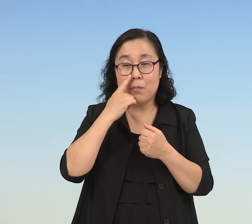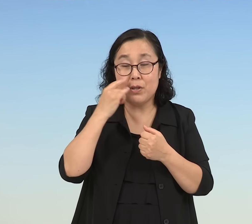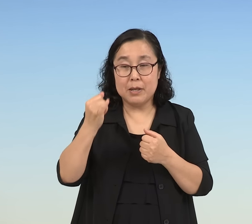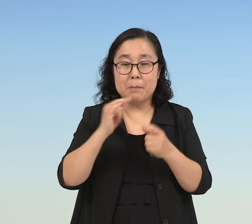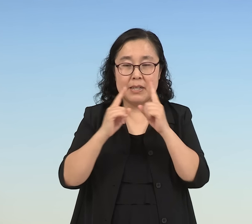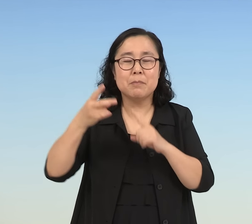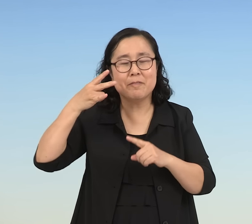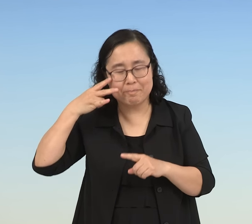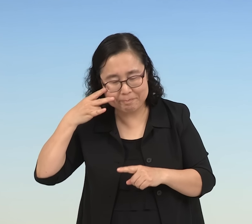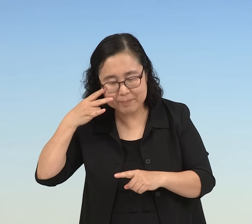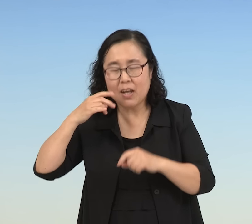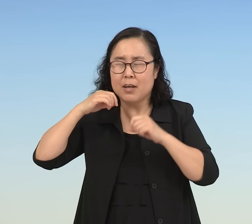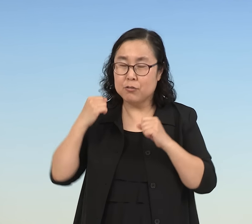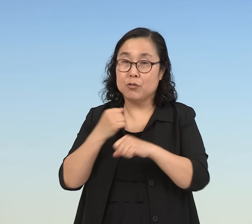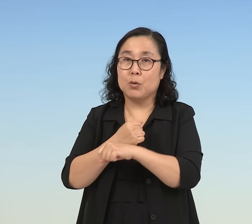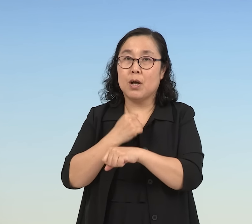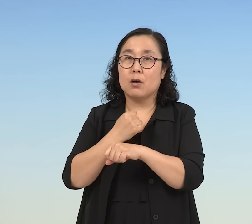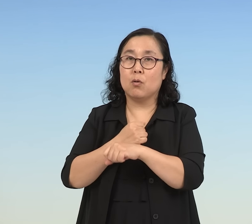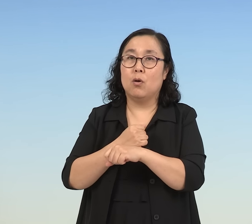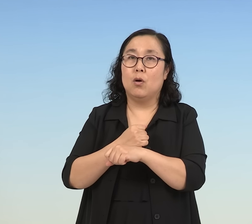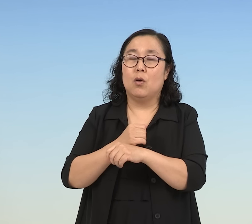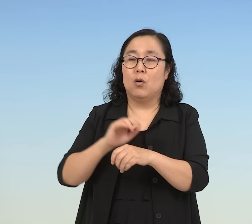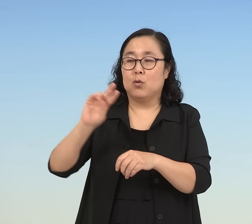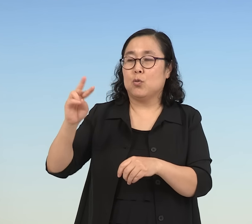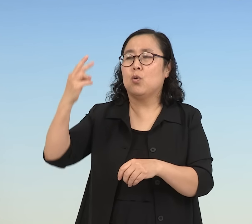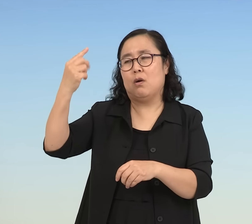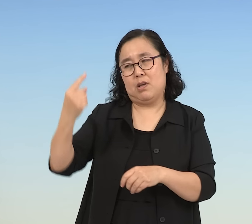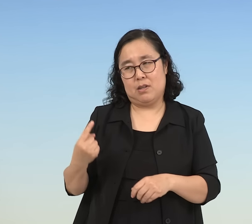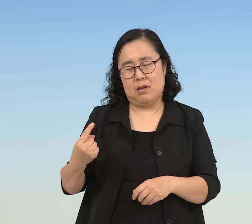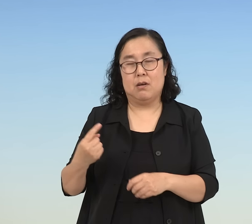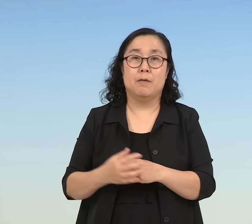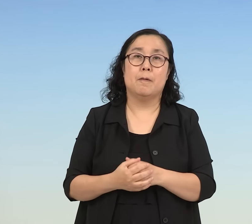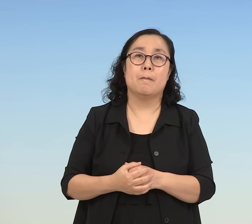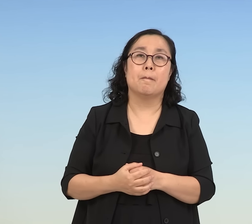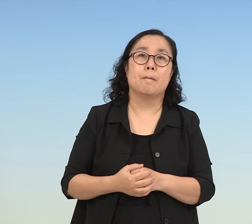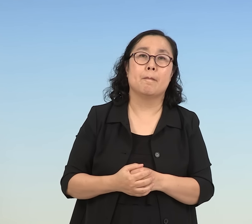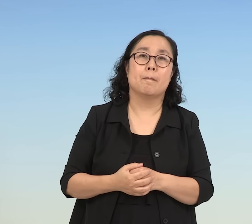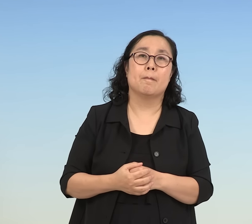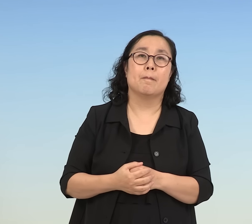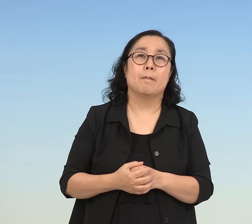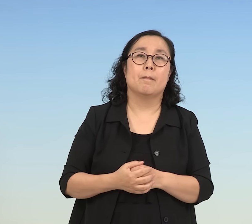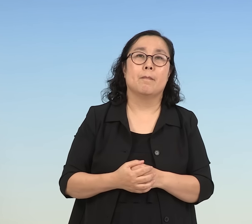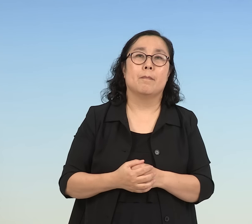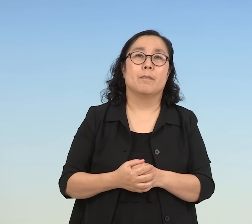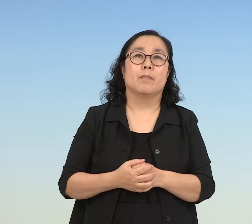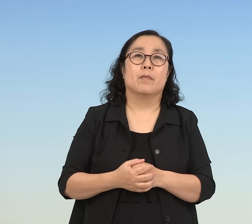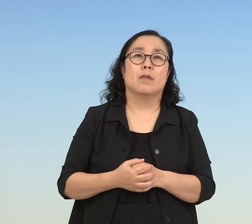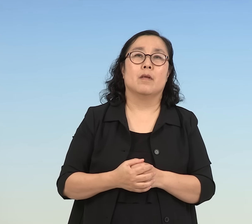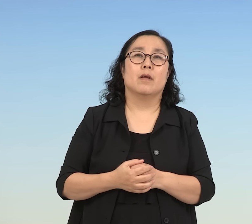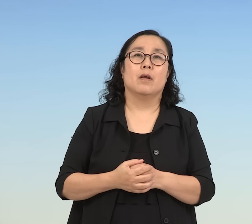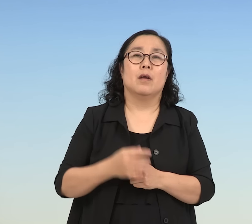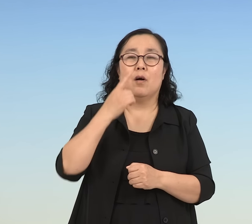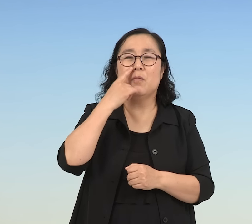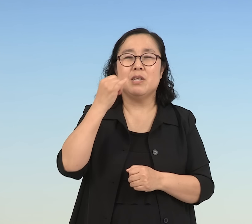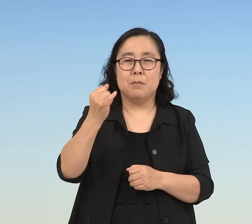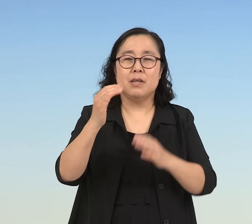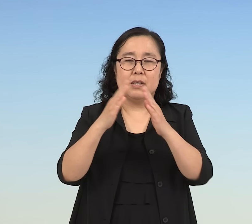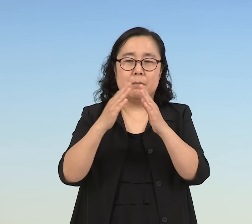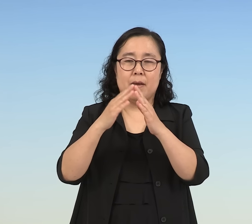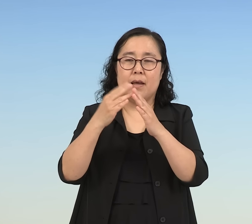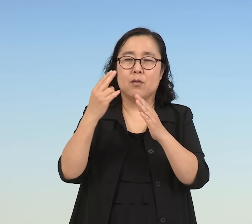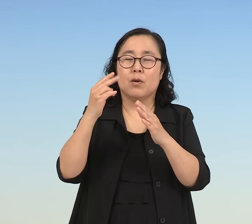들었어요. 순종했습니다. 알겠습니다. 그리고 차를 돌리면서 아 그래도 아까운데 한번 썩만 보고 가시겠습니까? 그러니까 그냥